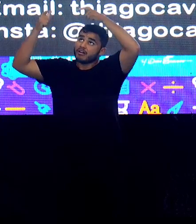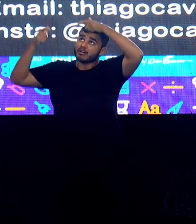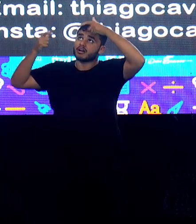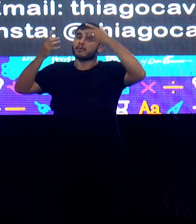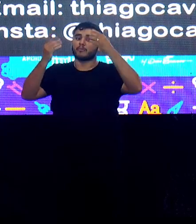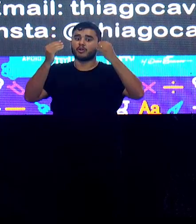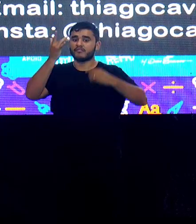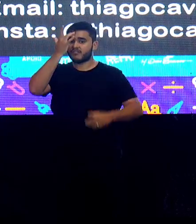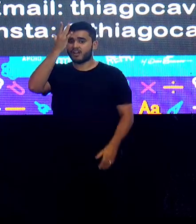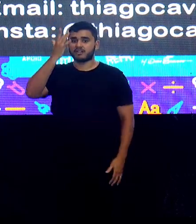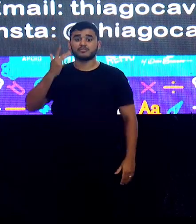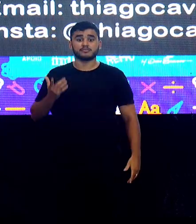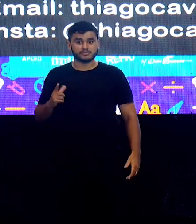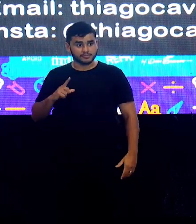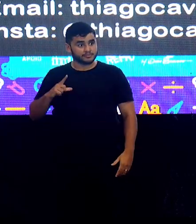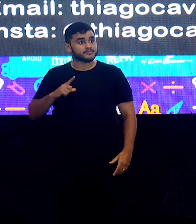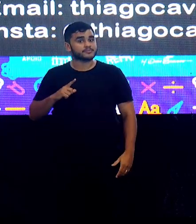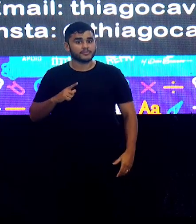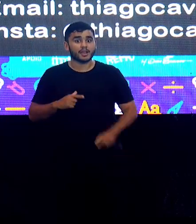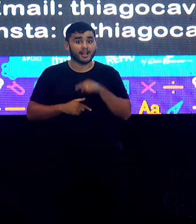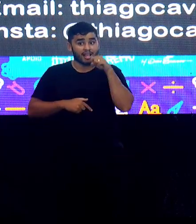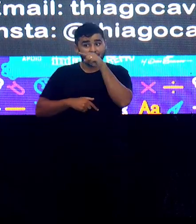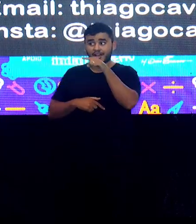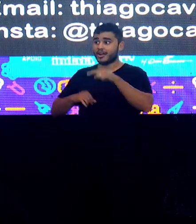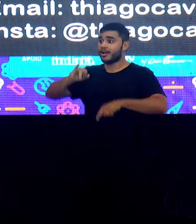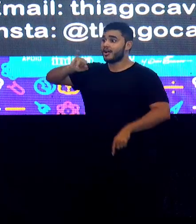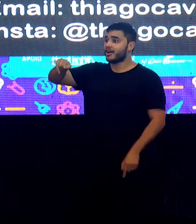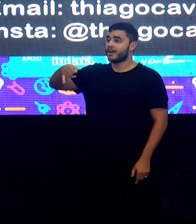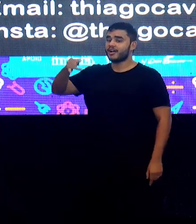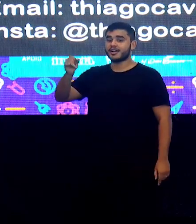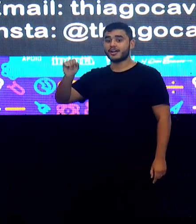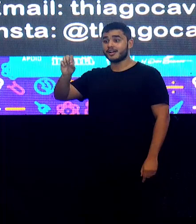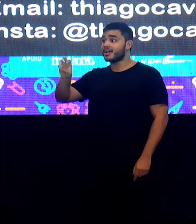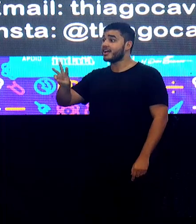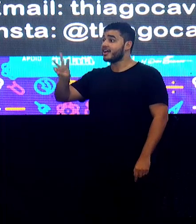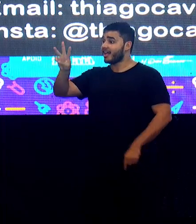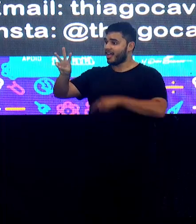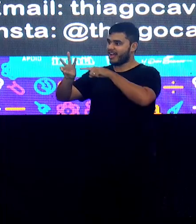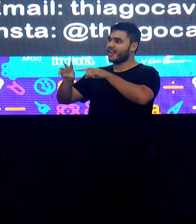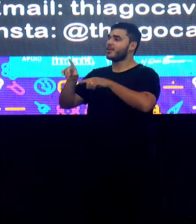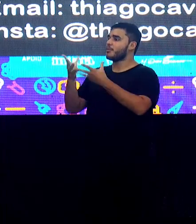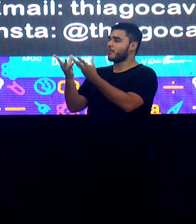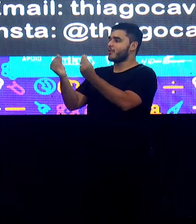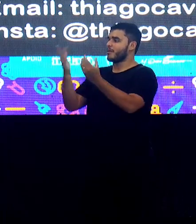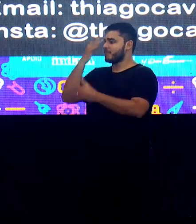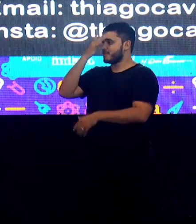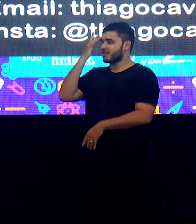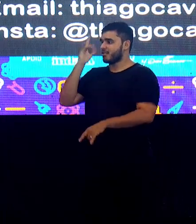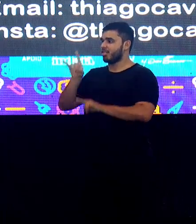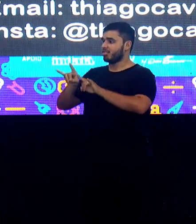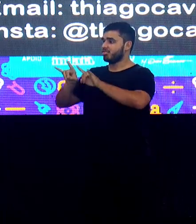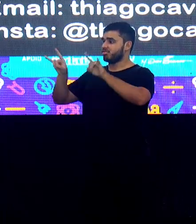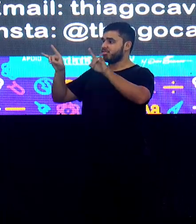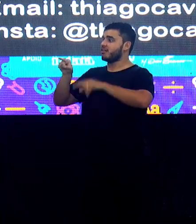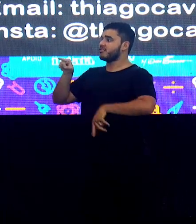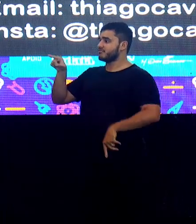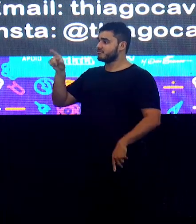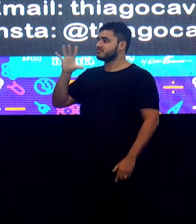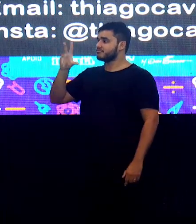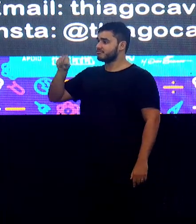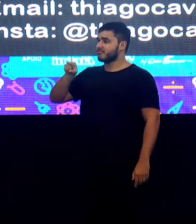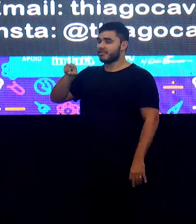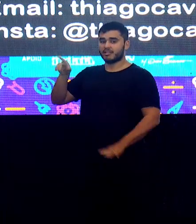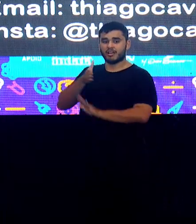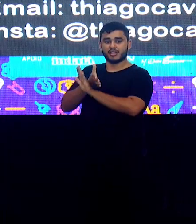né? O pessoal quando descobre a fama do Zé Walter muda de bairro, macho. Agora diz que tem que mudar para longe, não pode mudar para